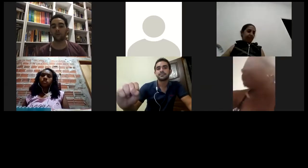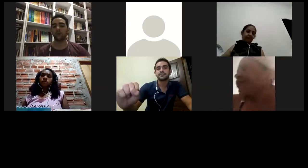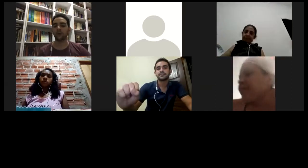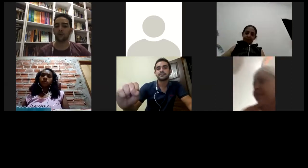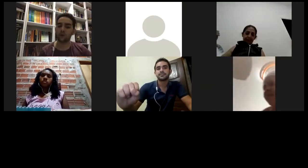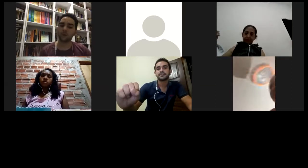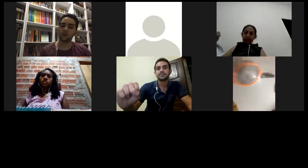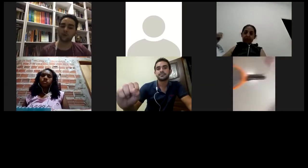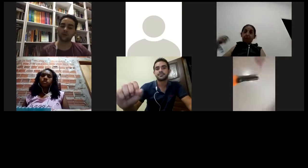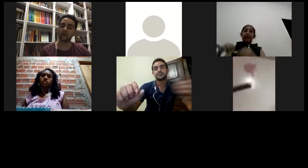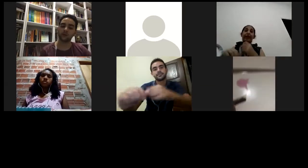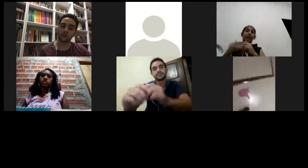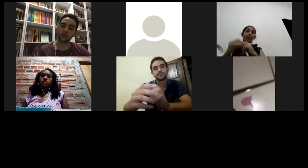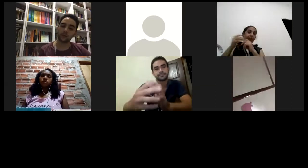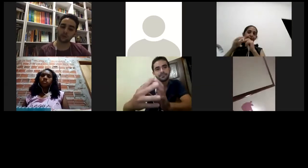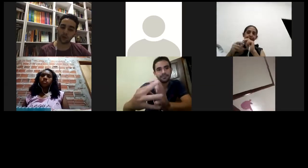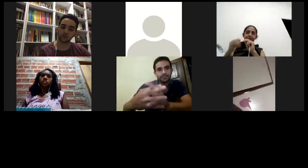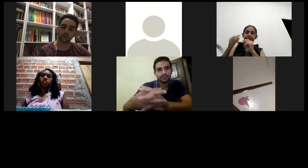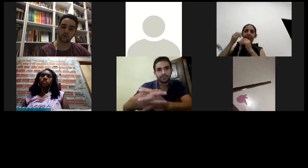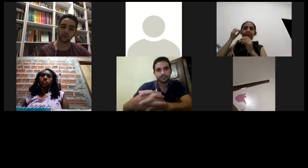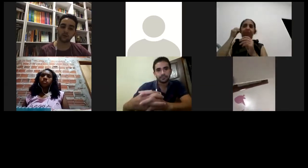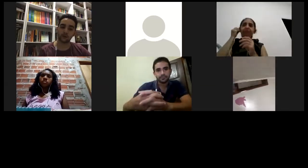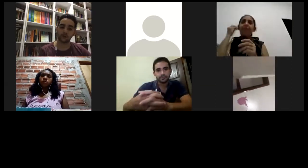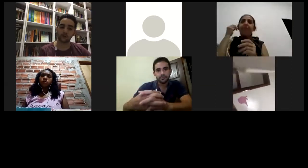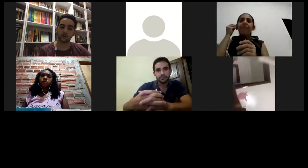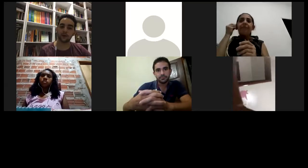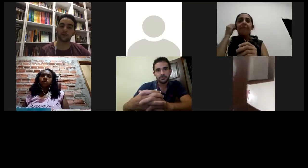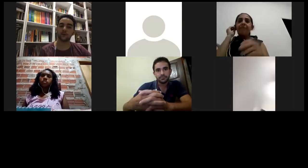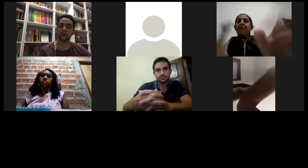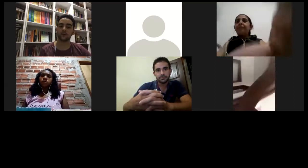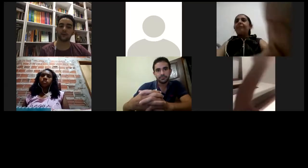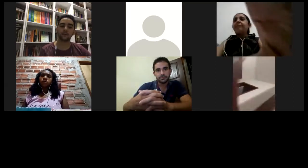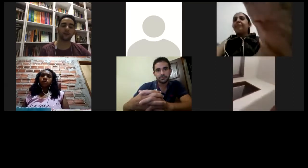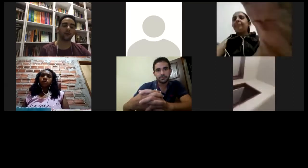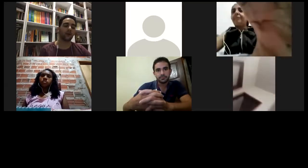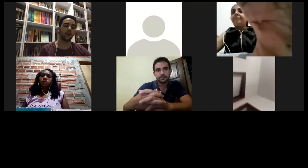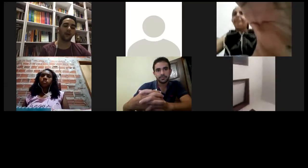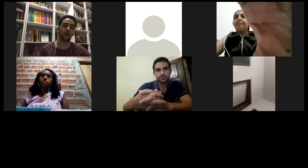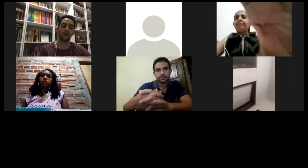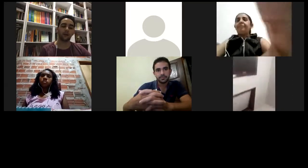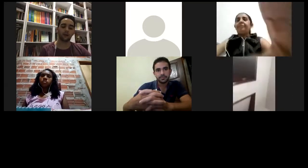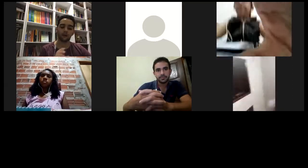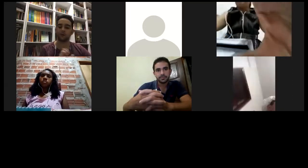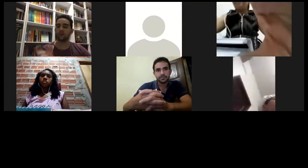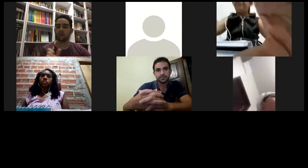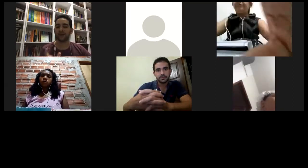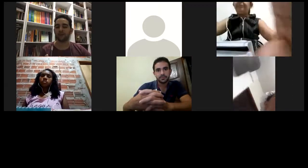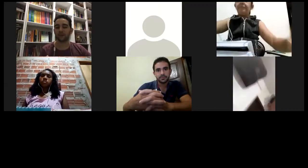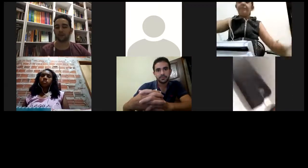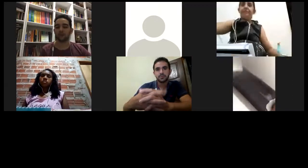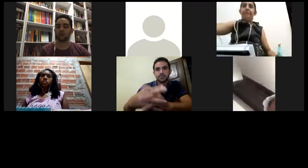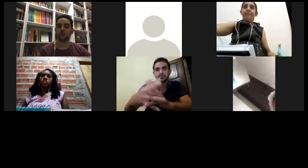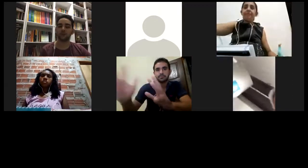Não, porque normalmente quando você utiliza o S, você utiliza para fazer uma